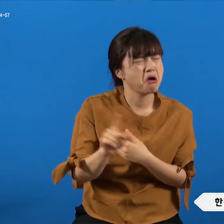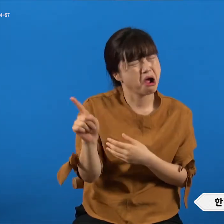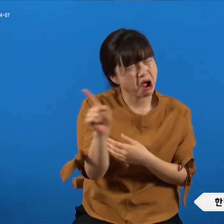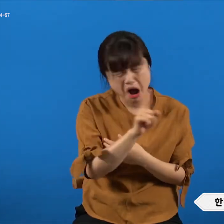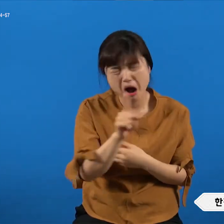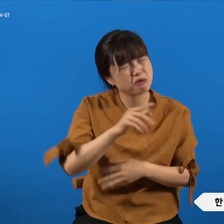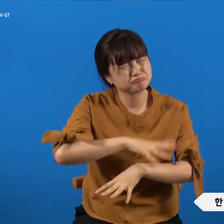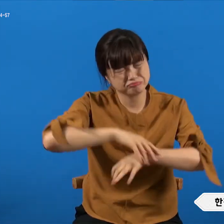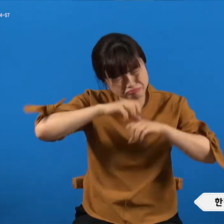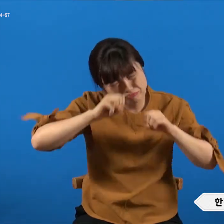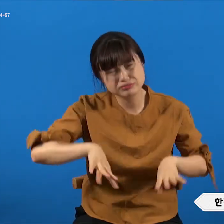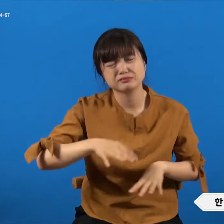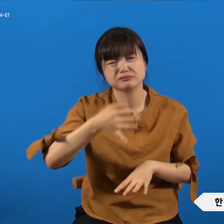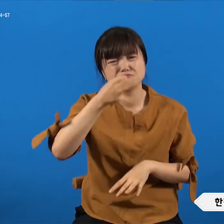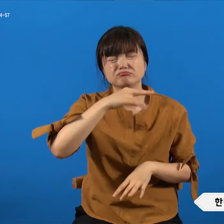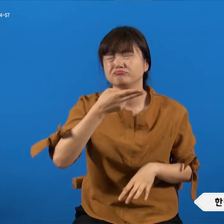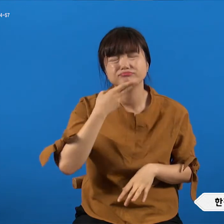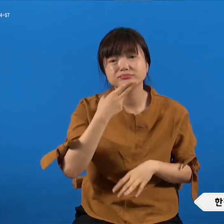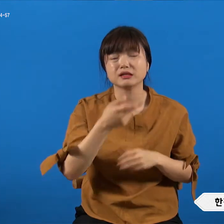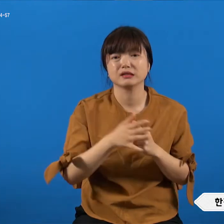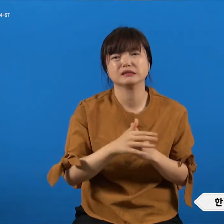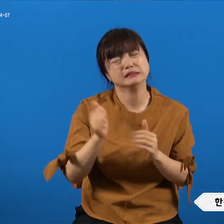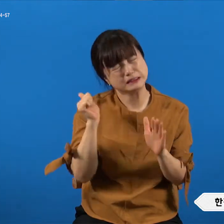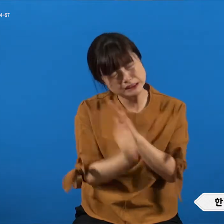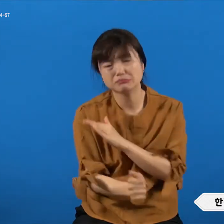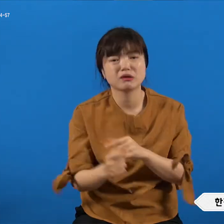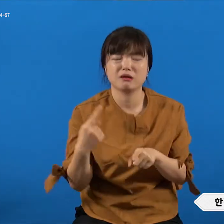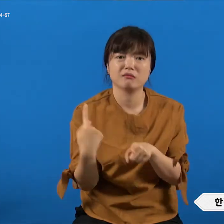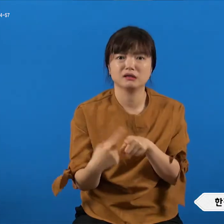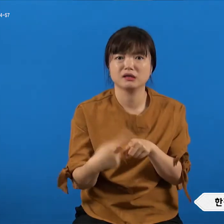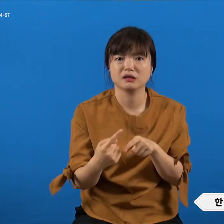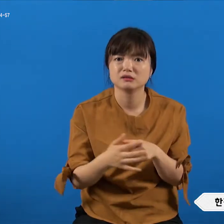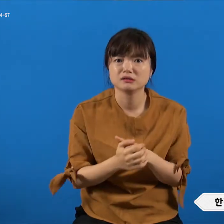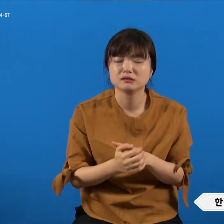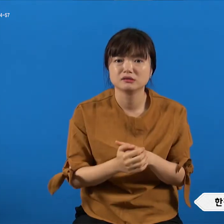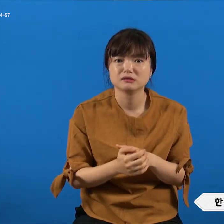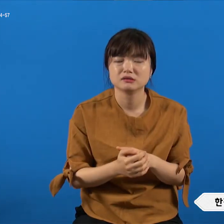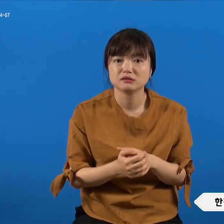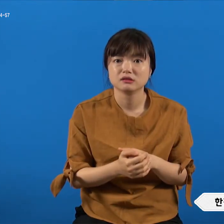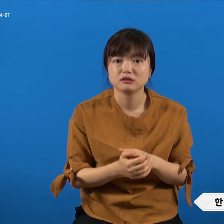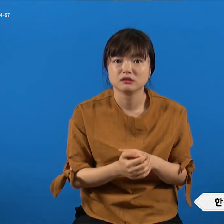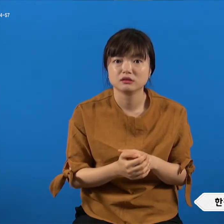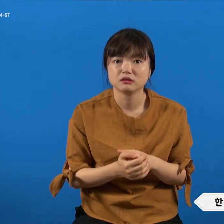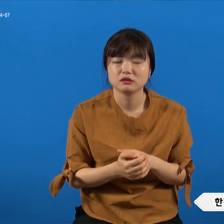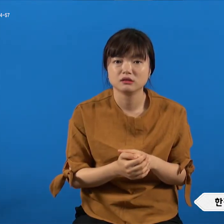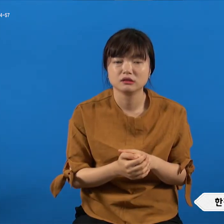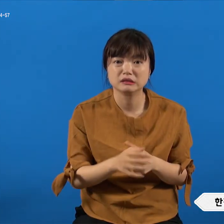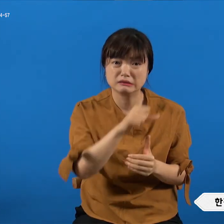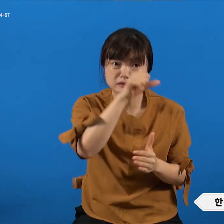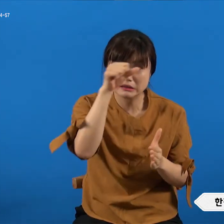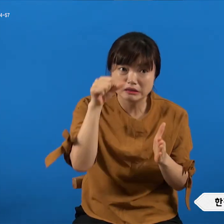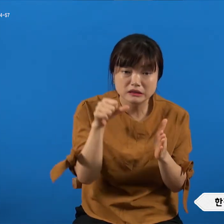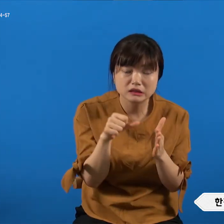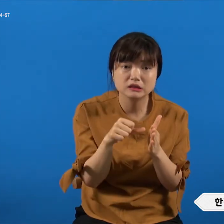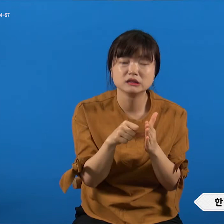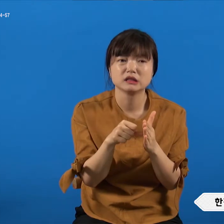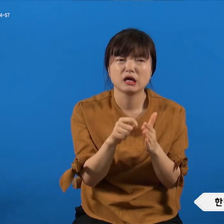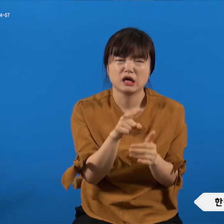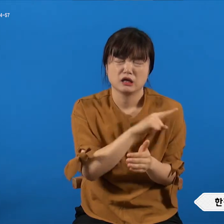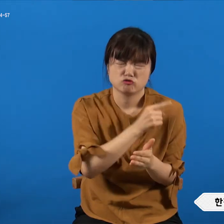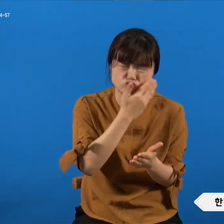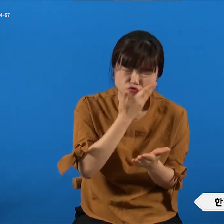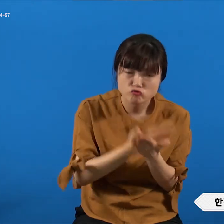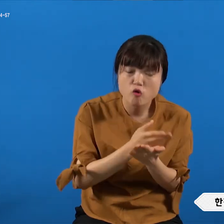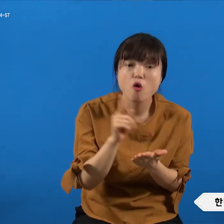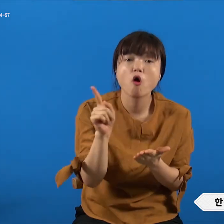그건 성공이 아니라 실패다. 그것이 그의 철학이었습니다. 인생 후반전에 제일